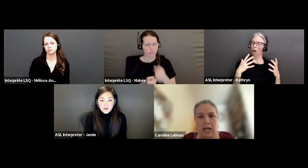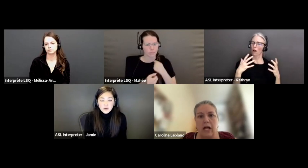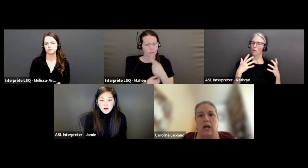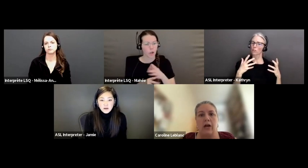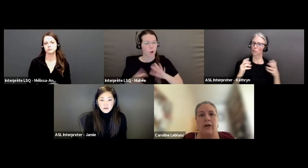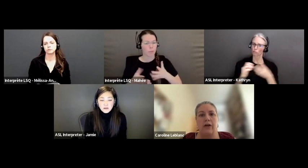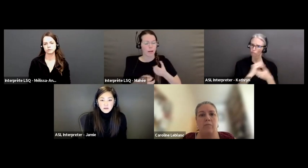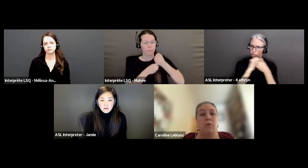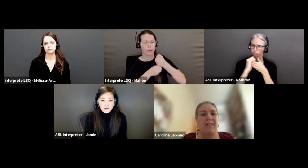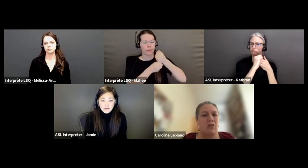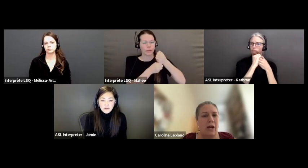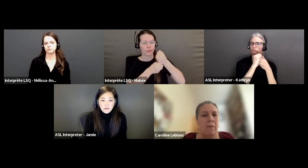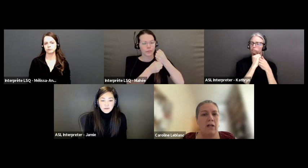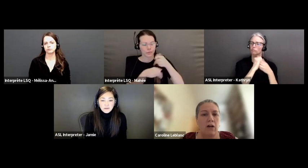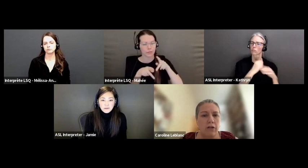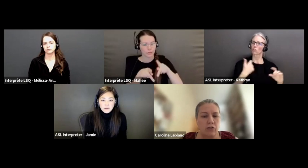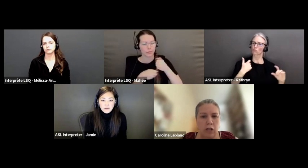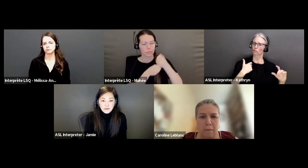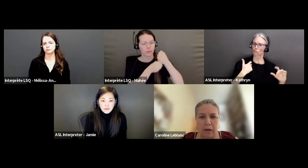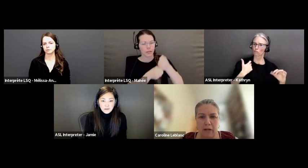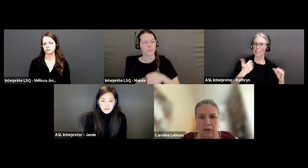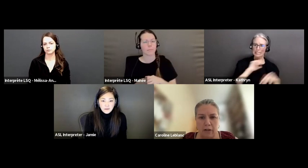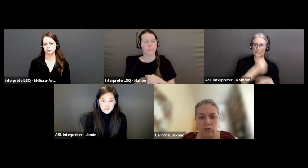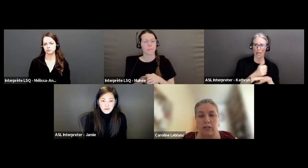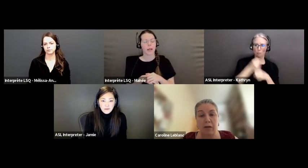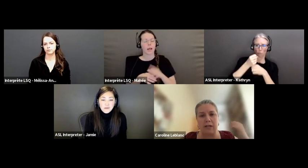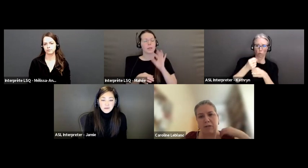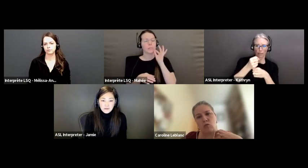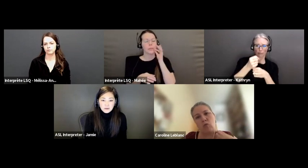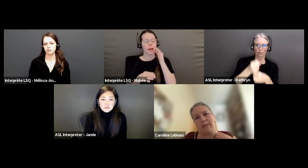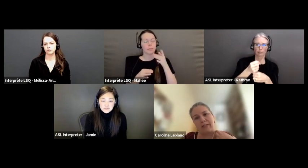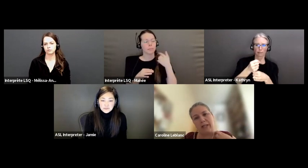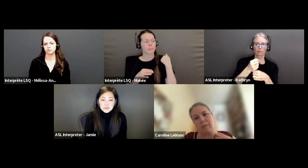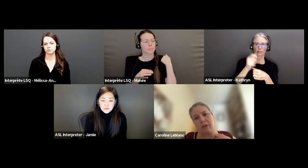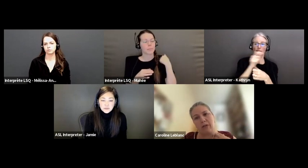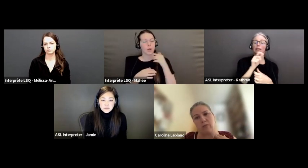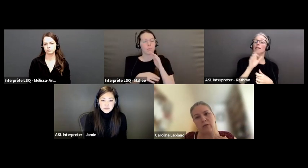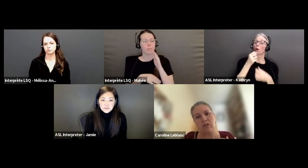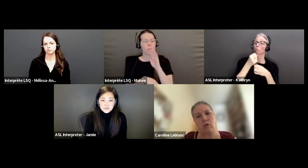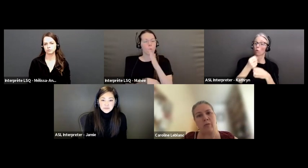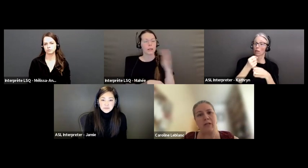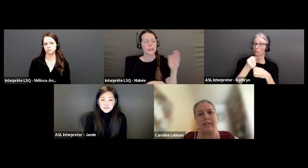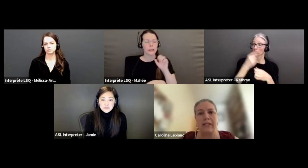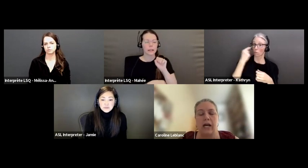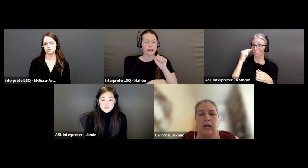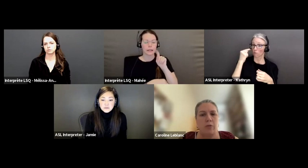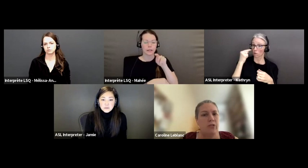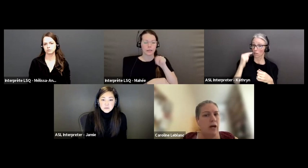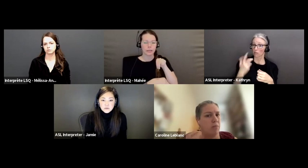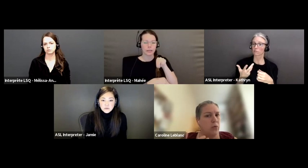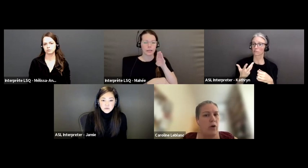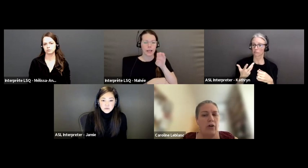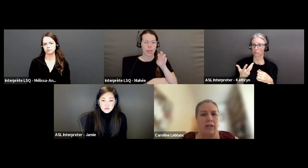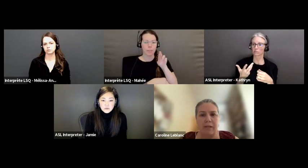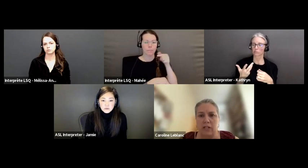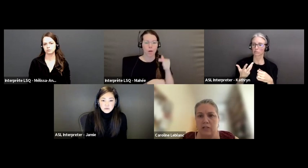manifestant. Plus particulièrement lors du campement du démantèlement du boisé Stanberg, il y en a beaucoup qui se sont mobilisés. De plus en